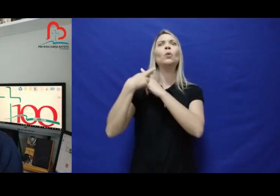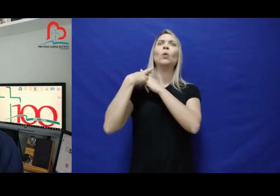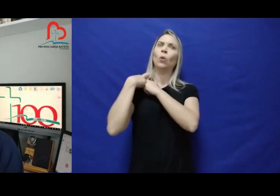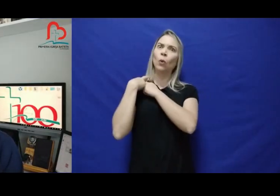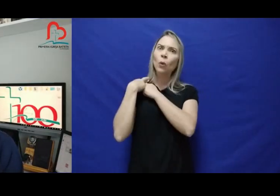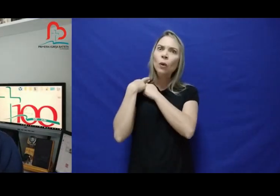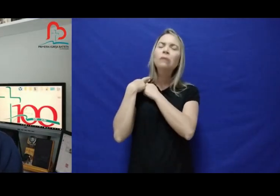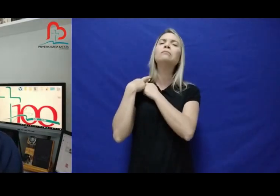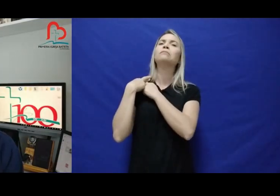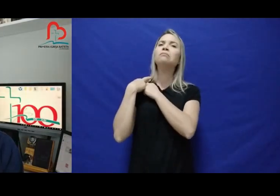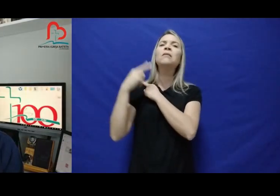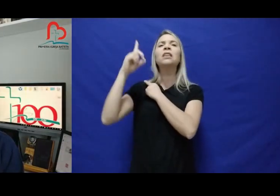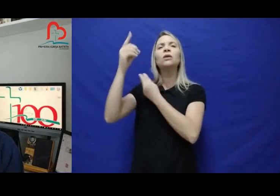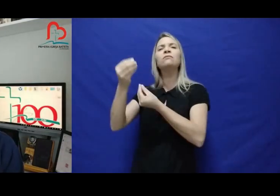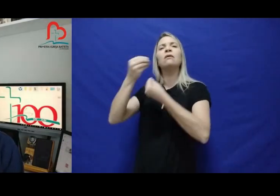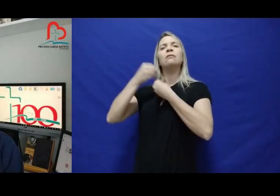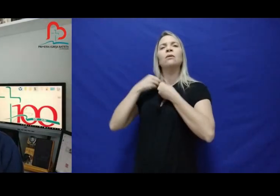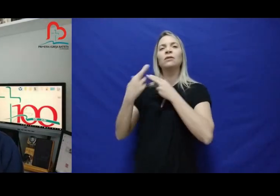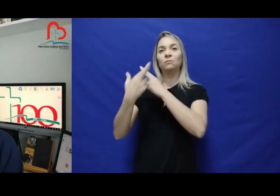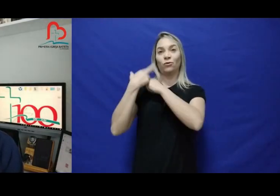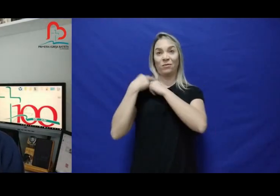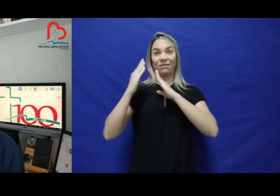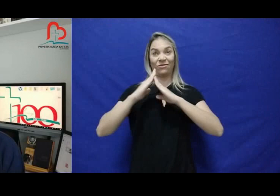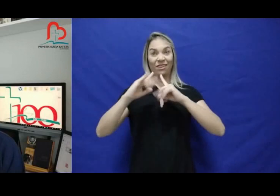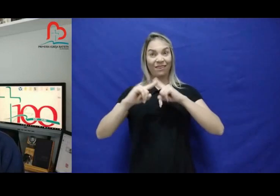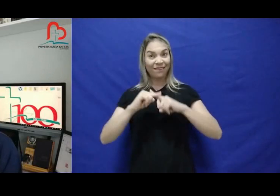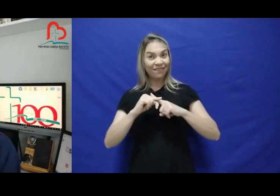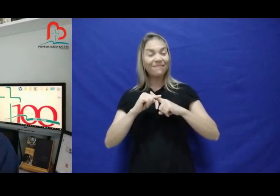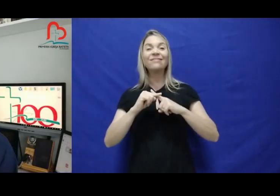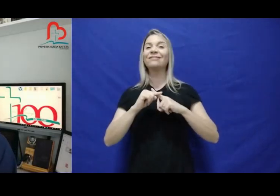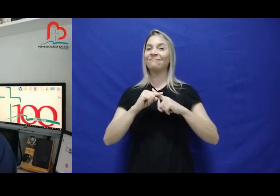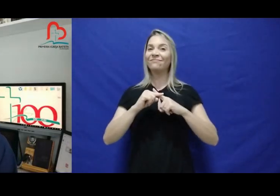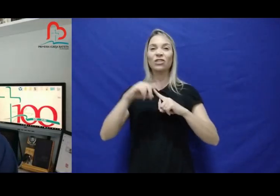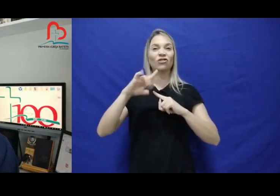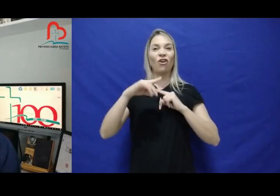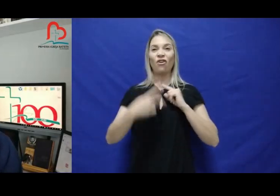prosseguimos no cumprimento da nossa missão. A missão que Deus